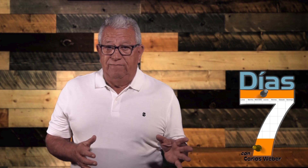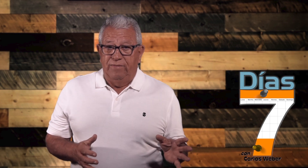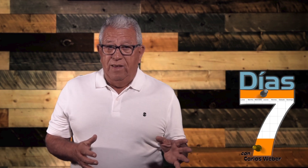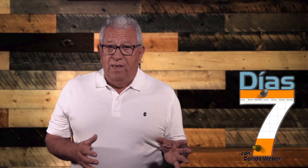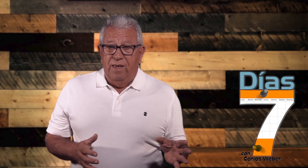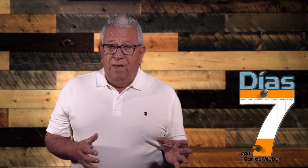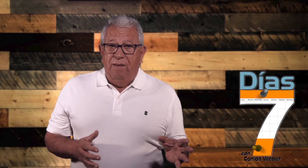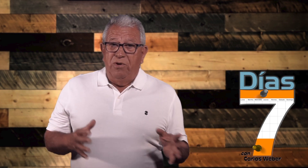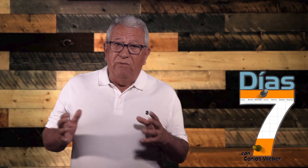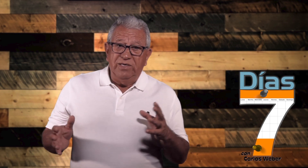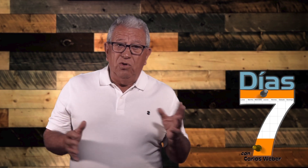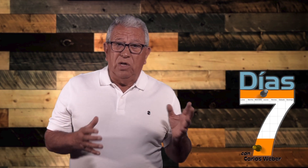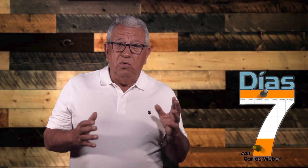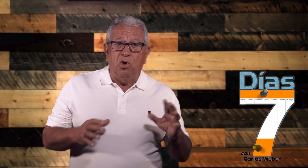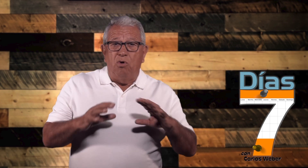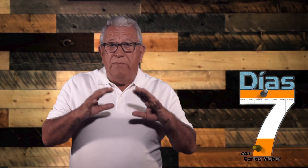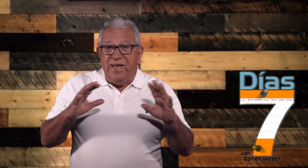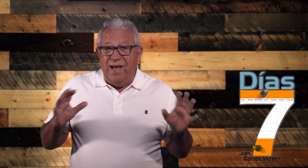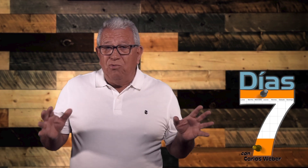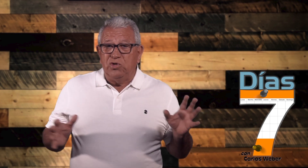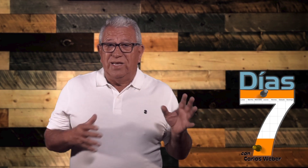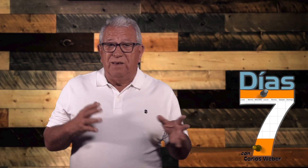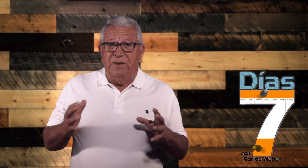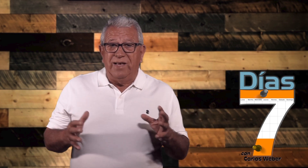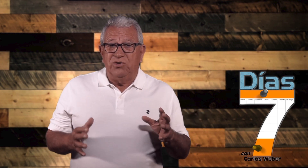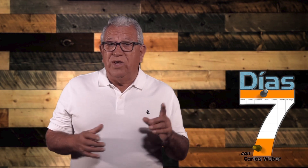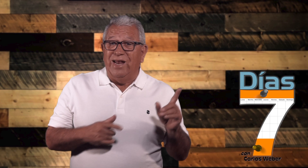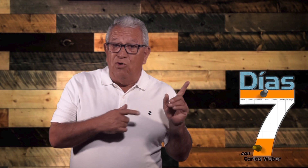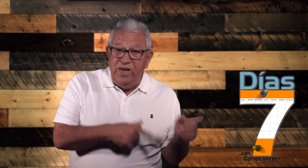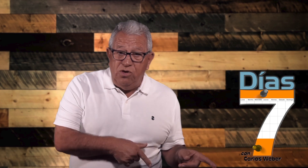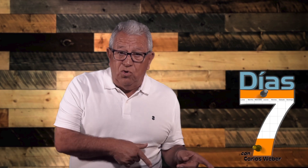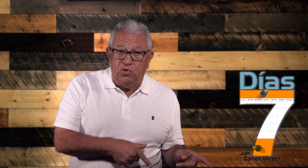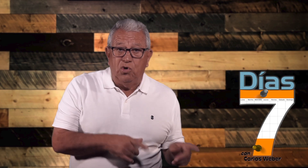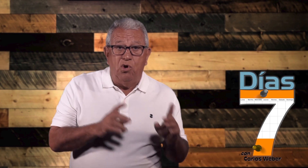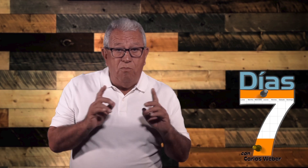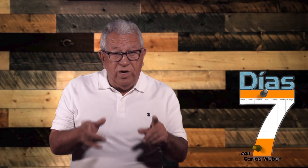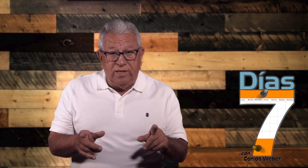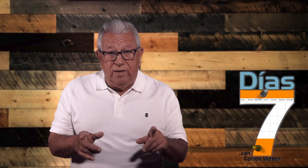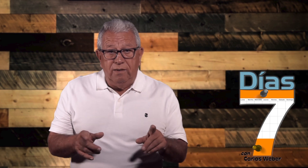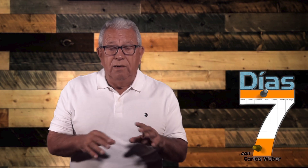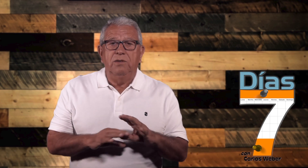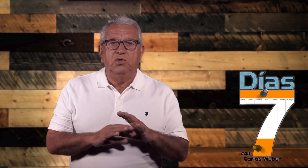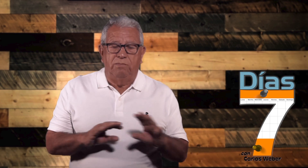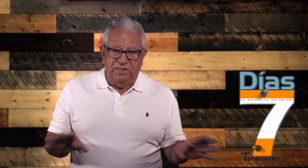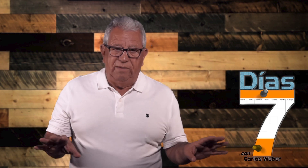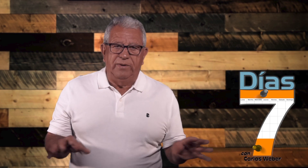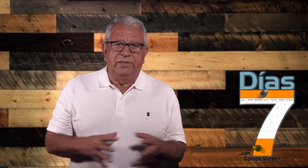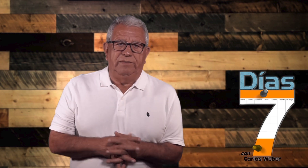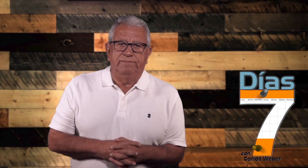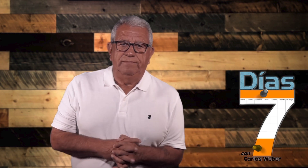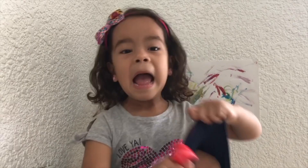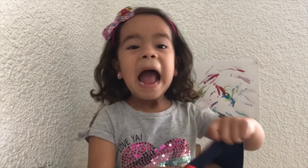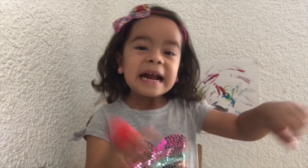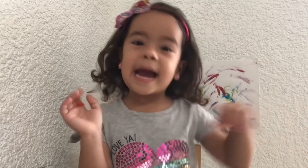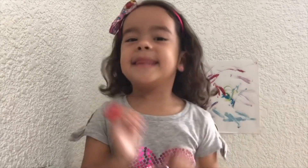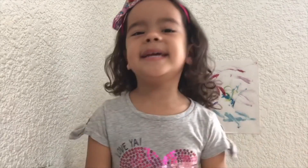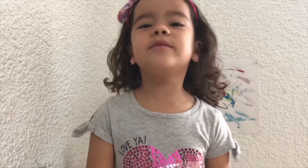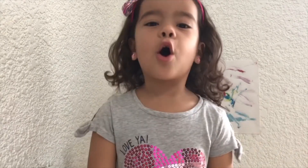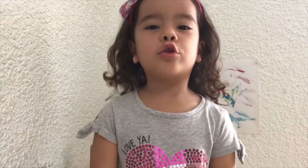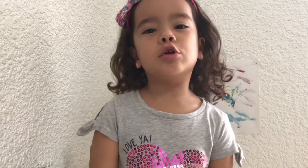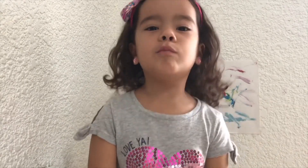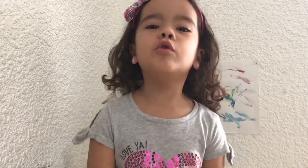hacer pero a veces los adultos complicamos las explicaciones que los niños nos muestran son más inglés